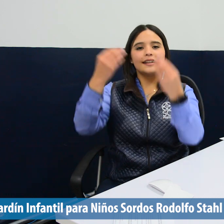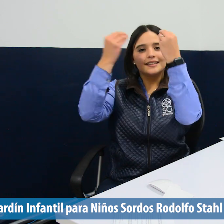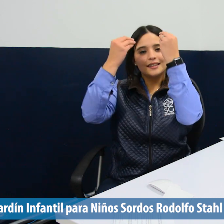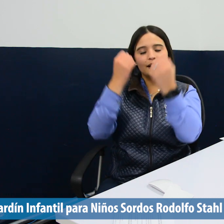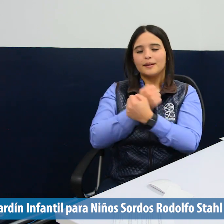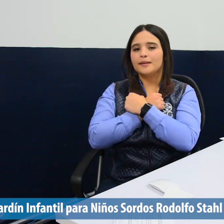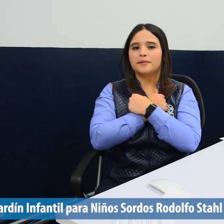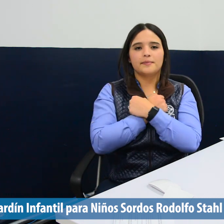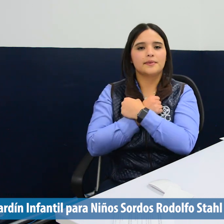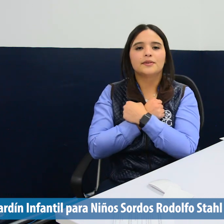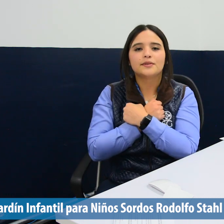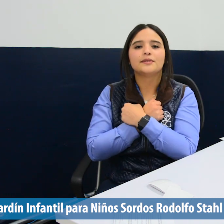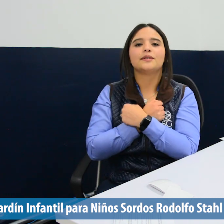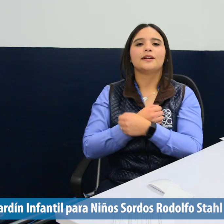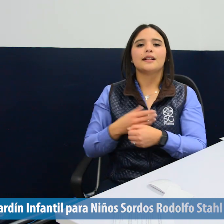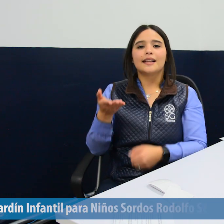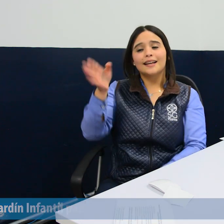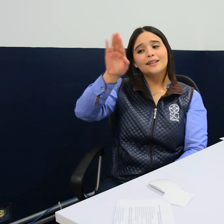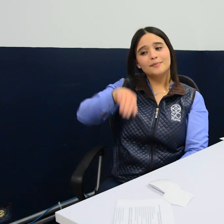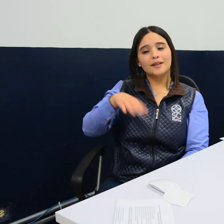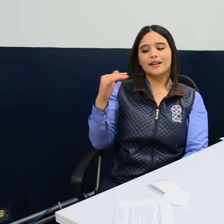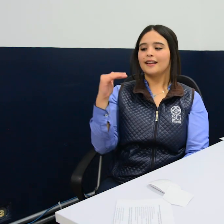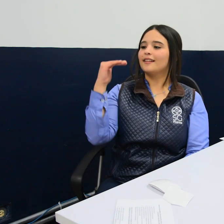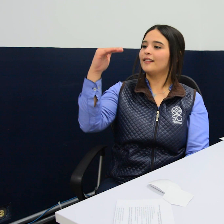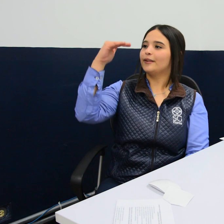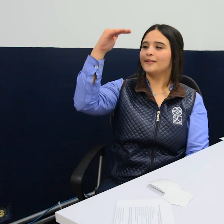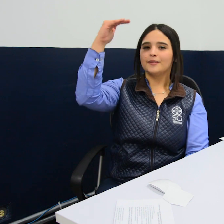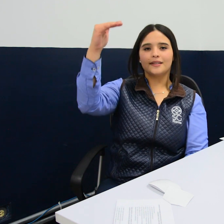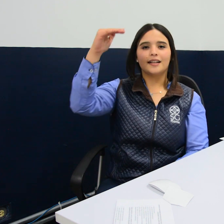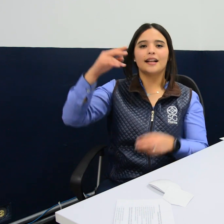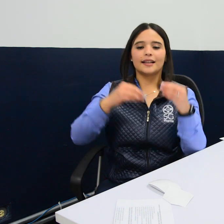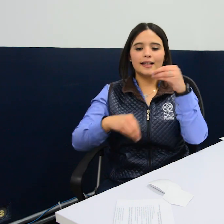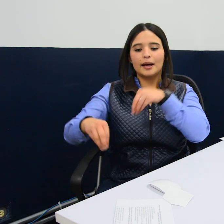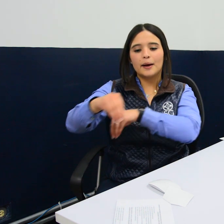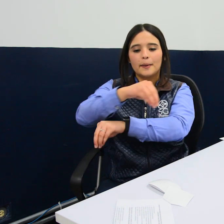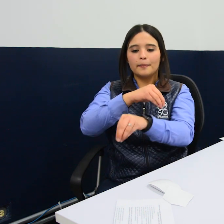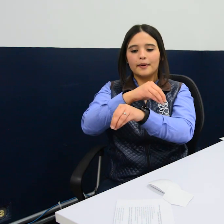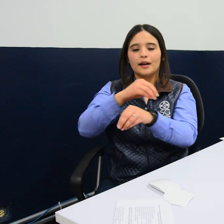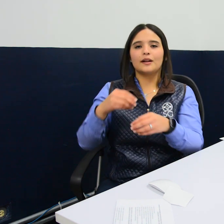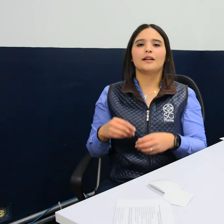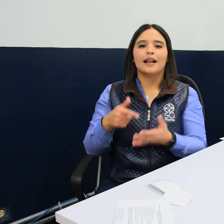maestras me enseñaron con mucho amor. Luego fui creciendo y me trasladaron a